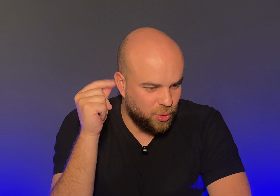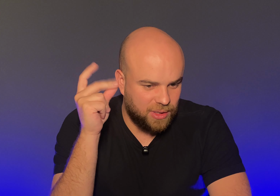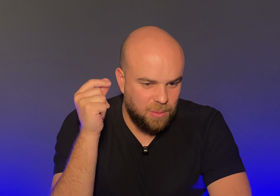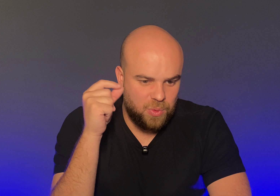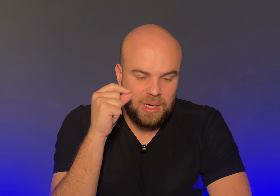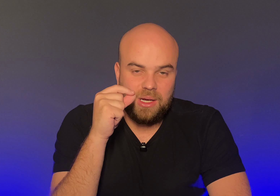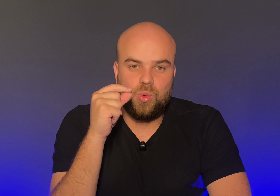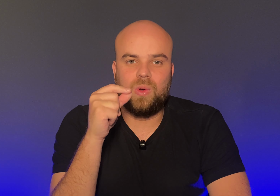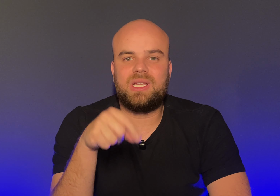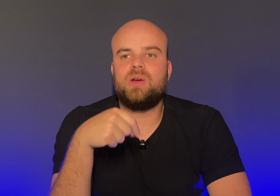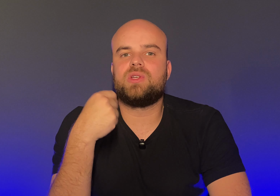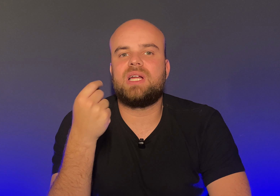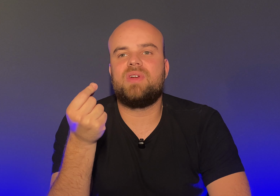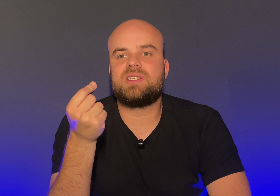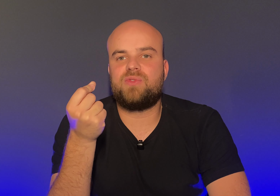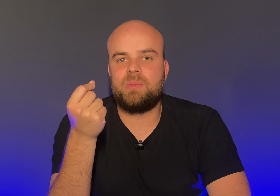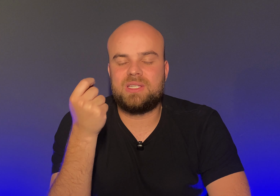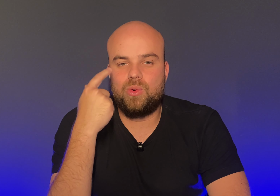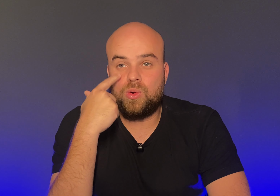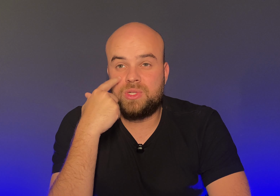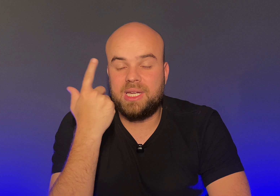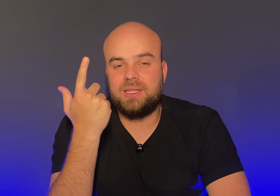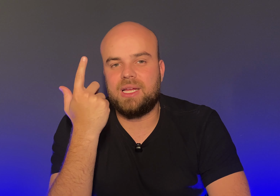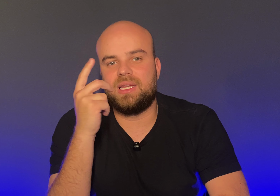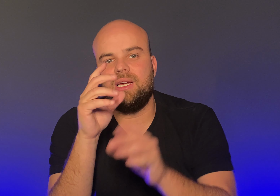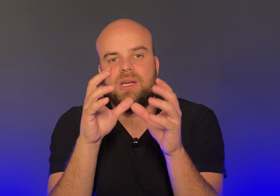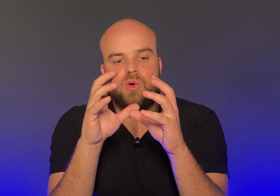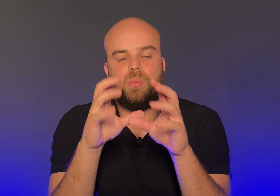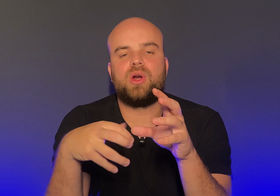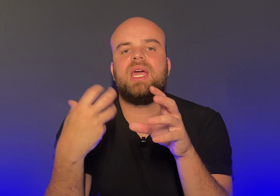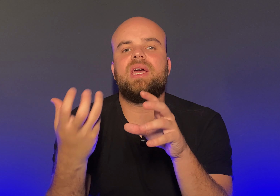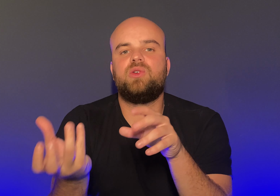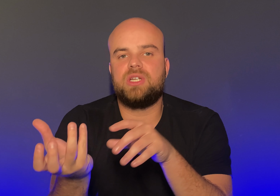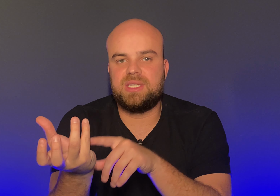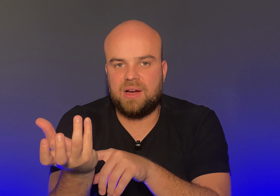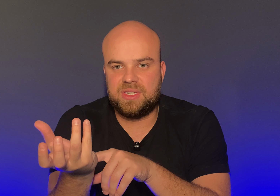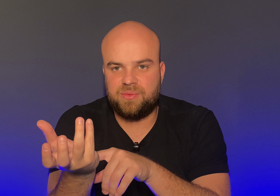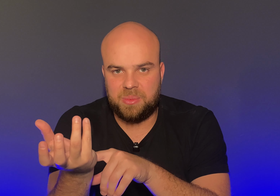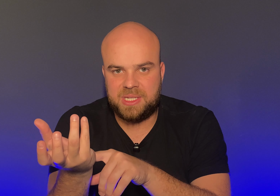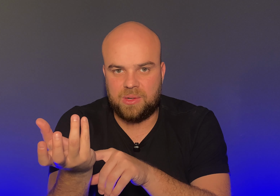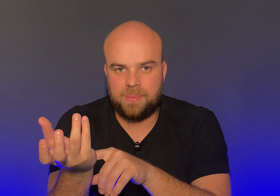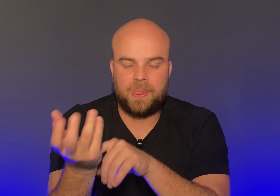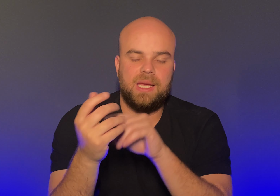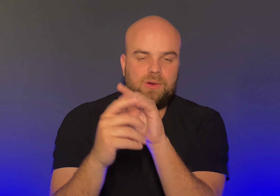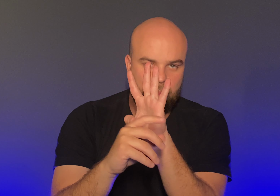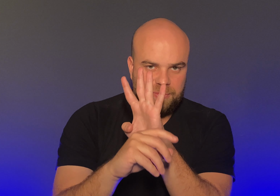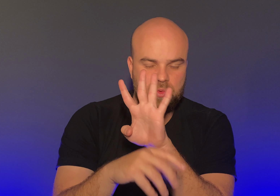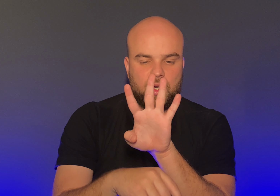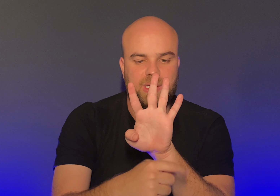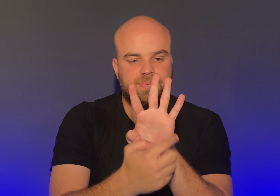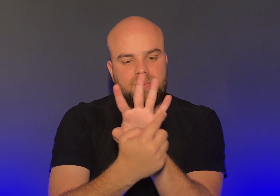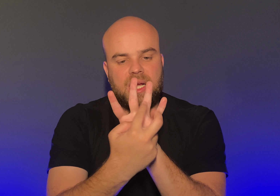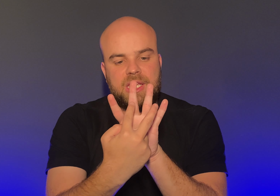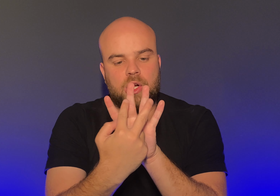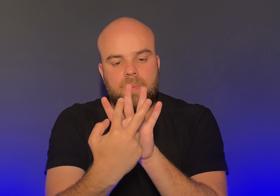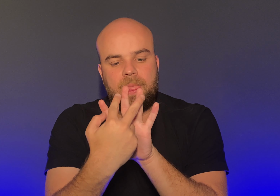de muito tempo o quanto que ele gostava dessa formação eu consegui entender o porquê que ele utilizava essa formação como é que funciona tá aqui ó